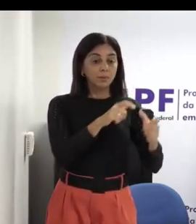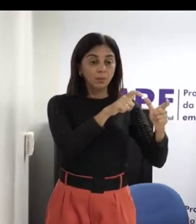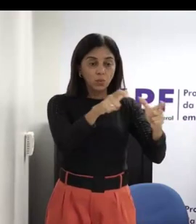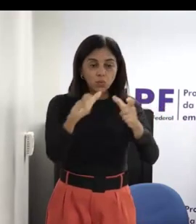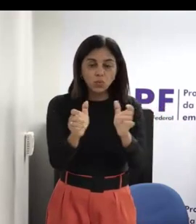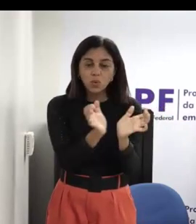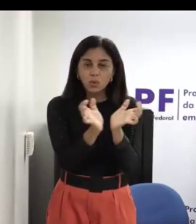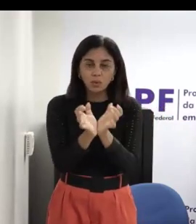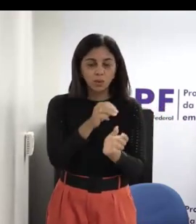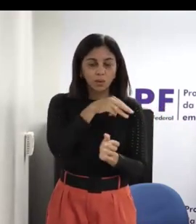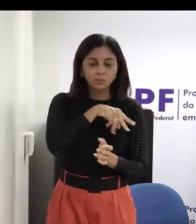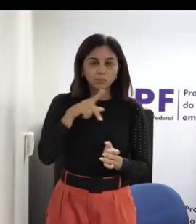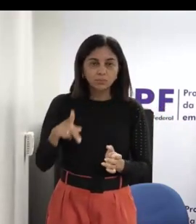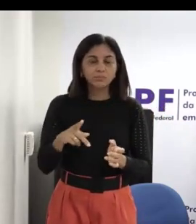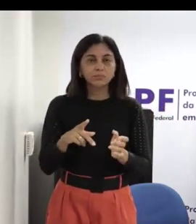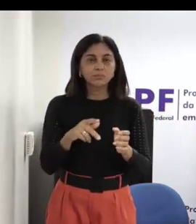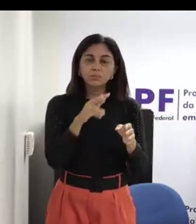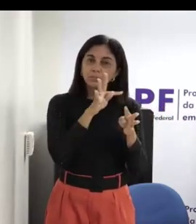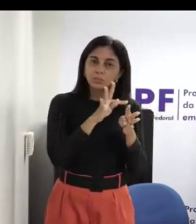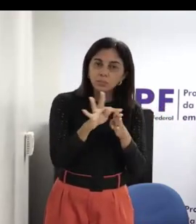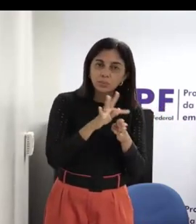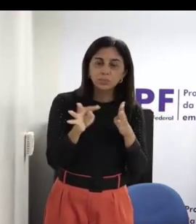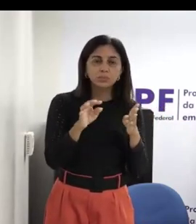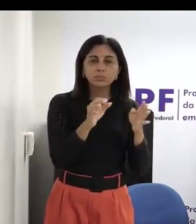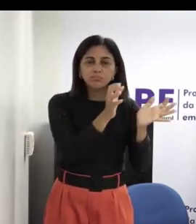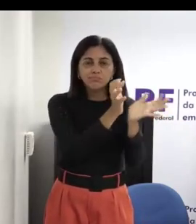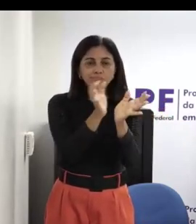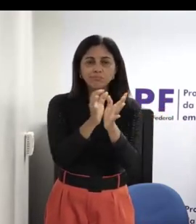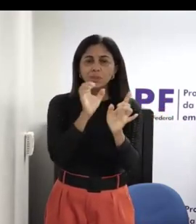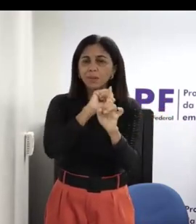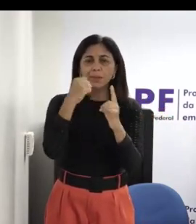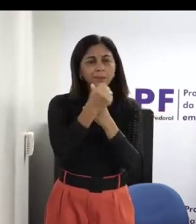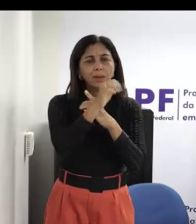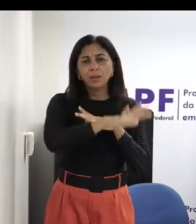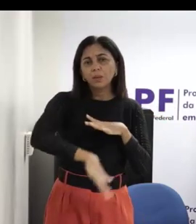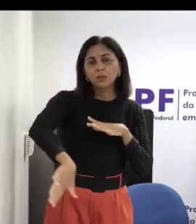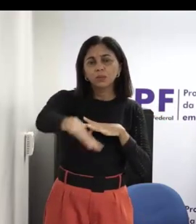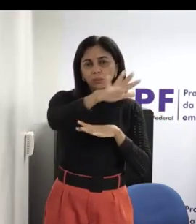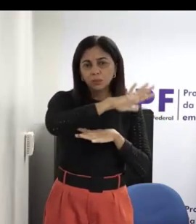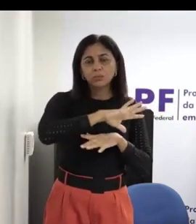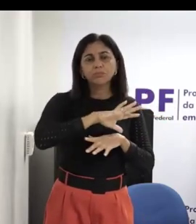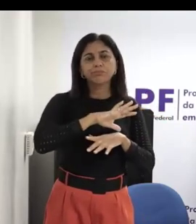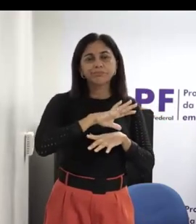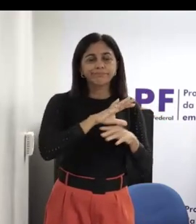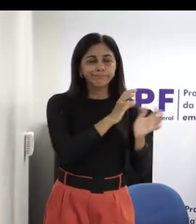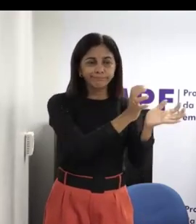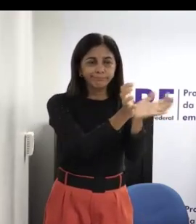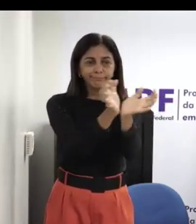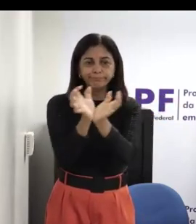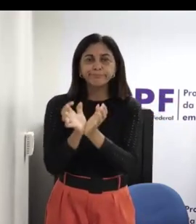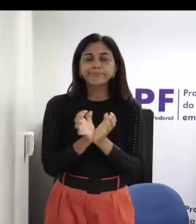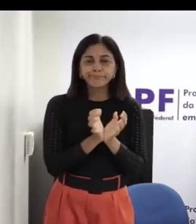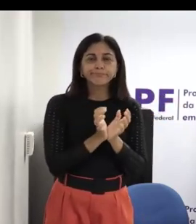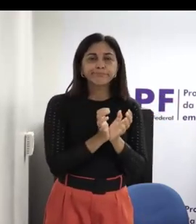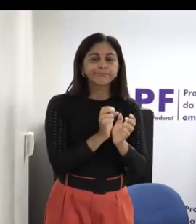tutelar chega na assistência social Então essa é a rede que nós temos funcionando no município né já aproveito para convidar